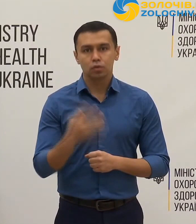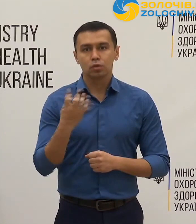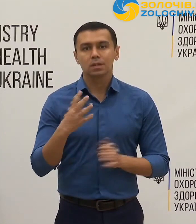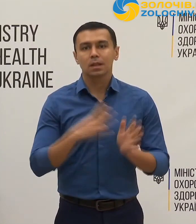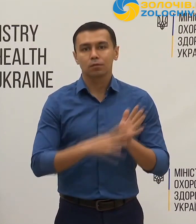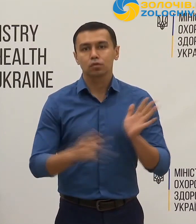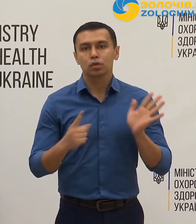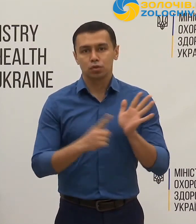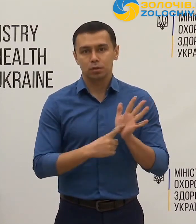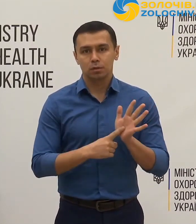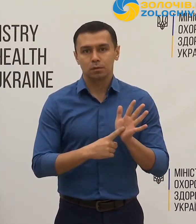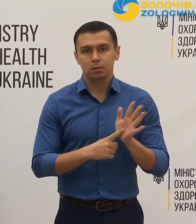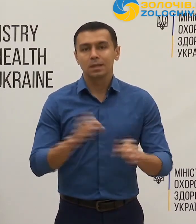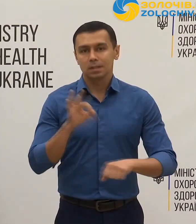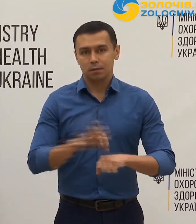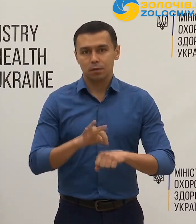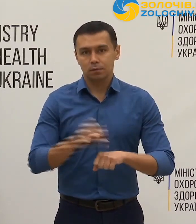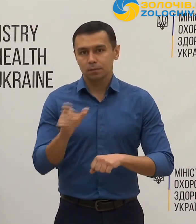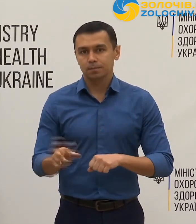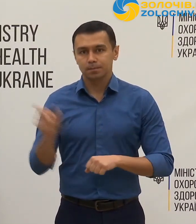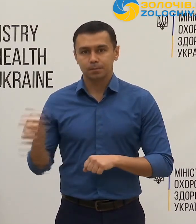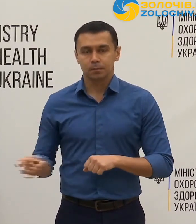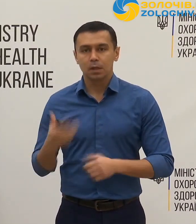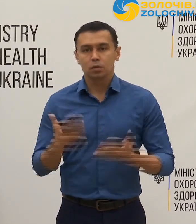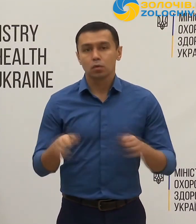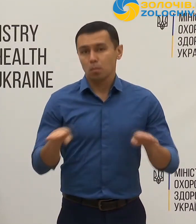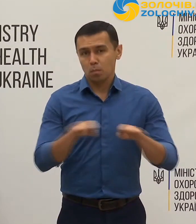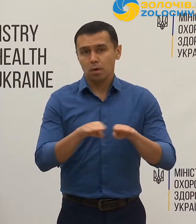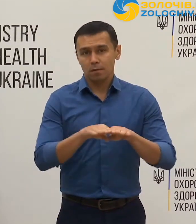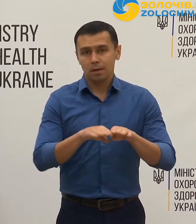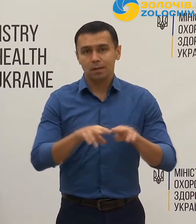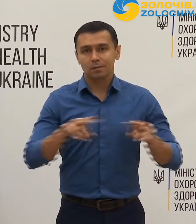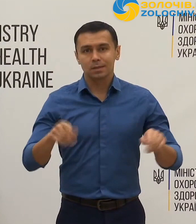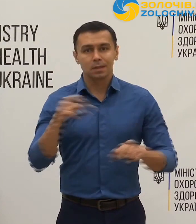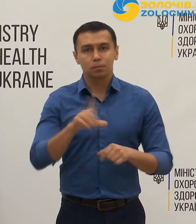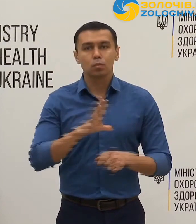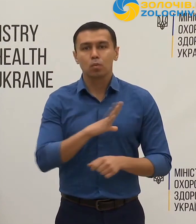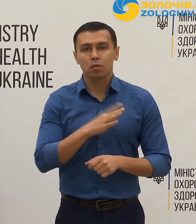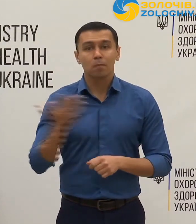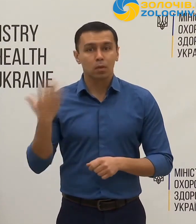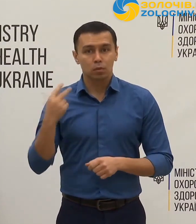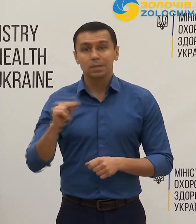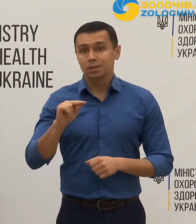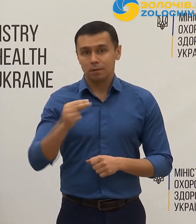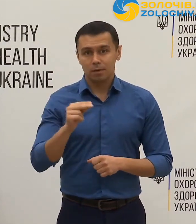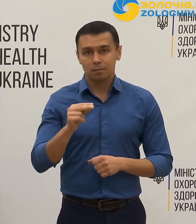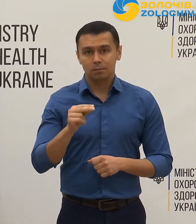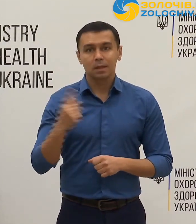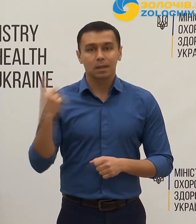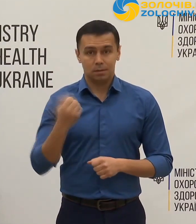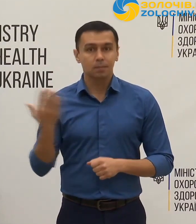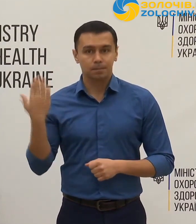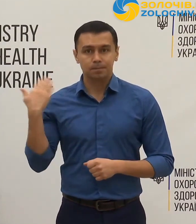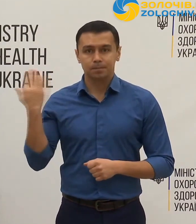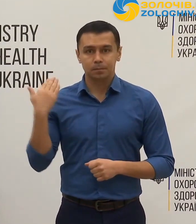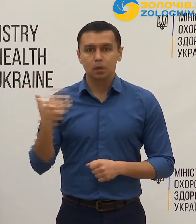14 496 захворівших. Якщо порівняти з тим, що було в минулий четвер, тобто тиждень